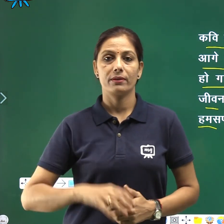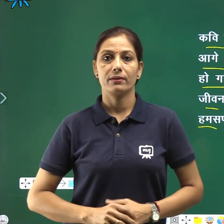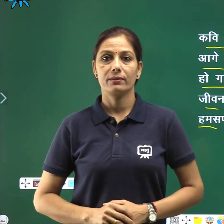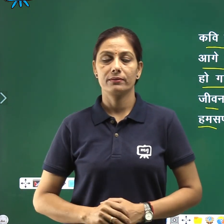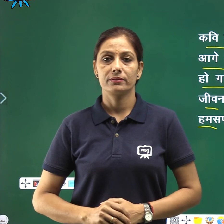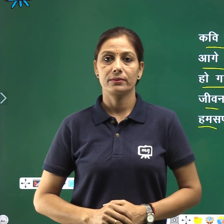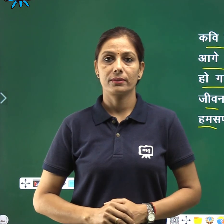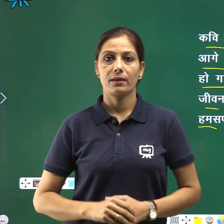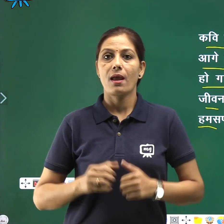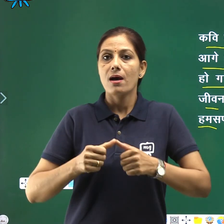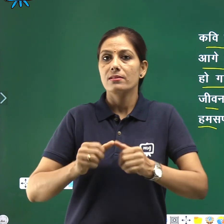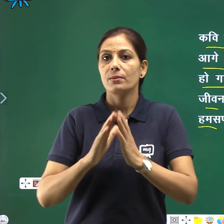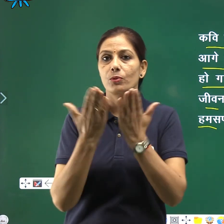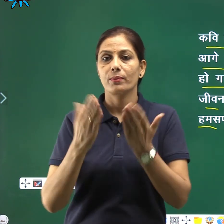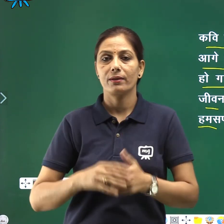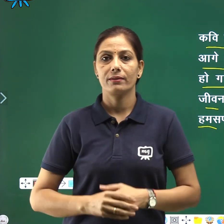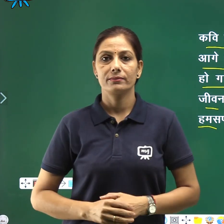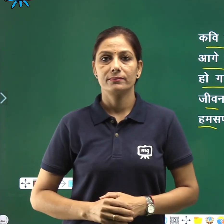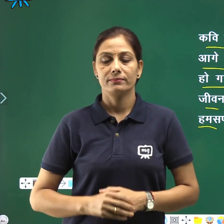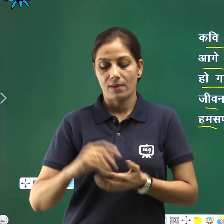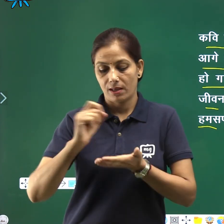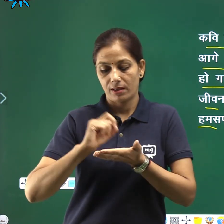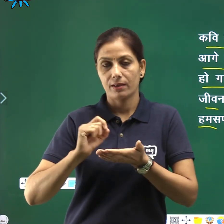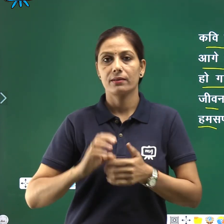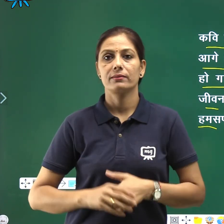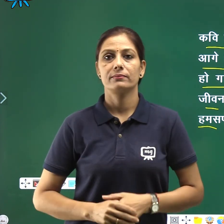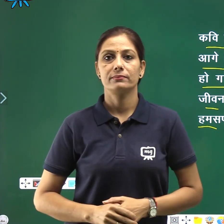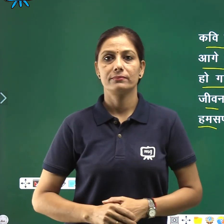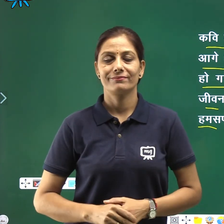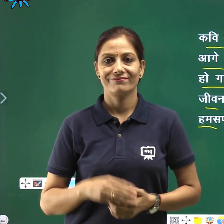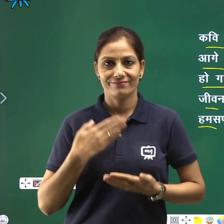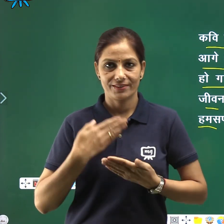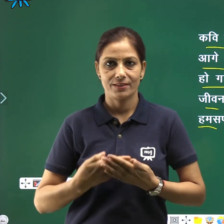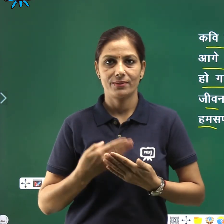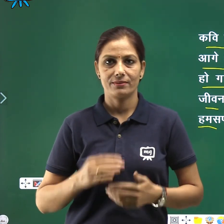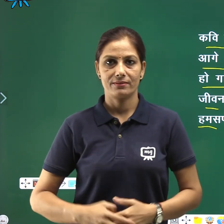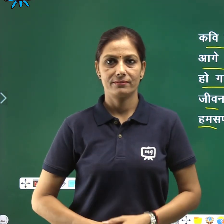उत्तर पुस्तिका में लिखें। धन्यवाद।